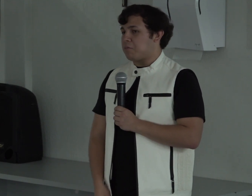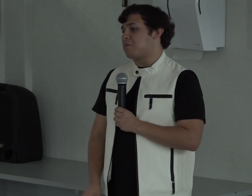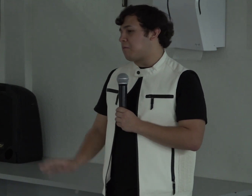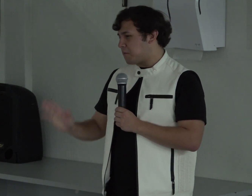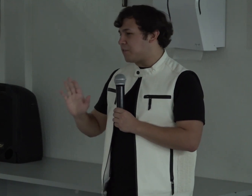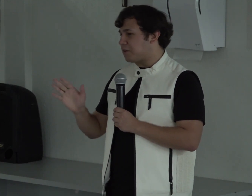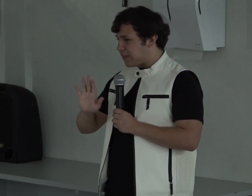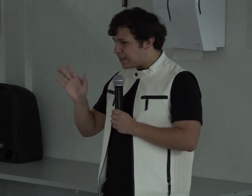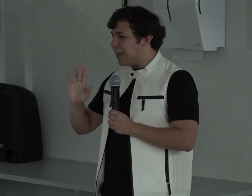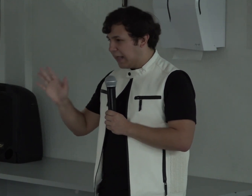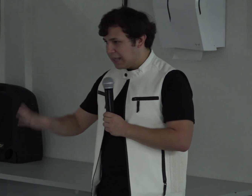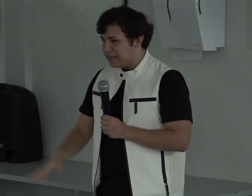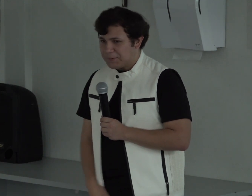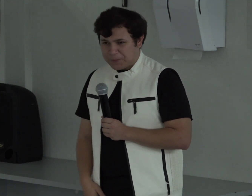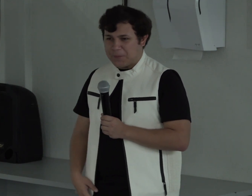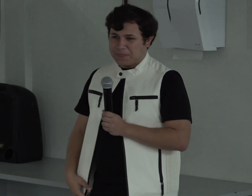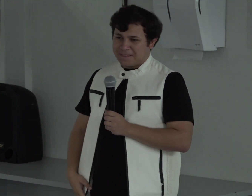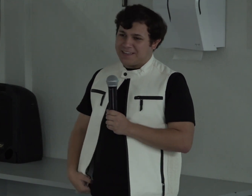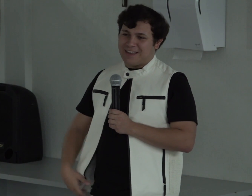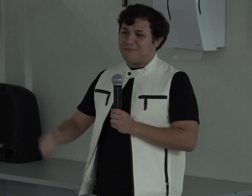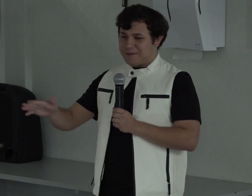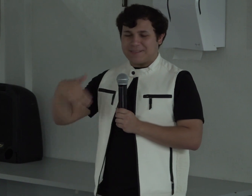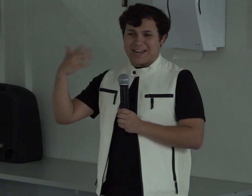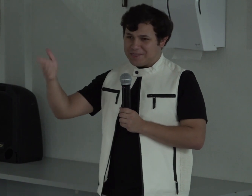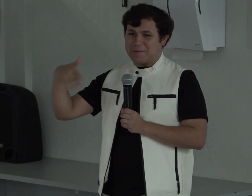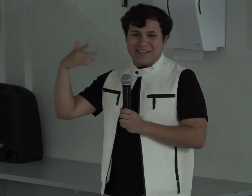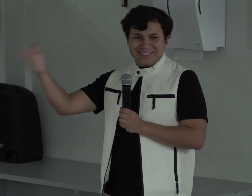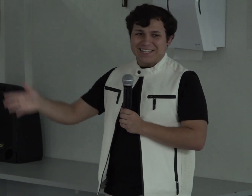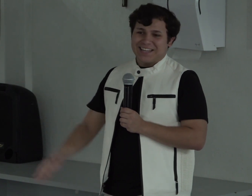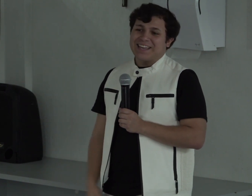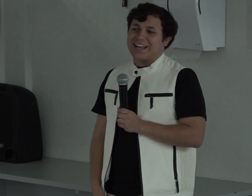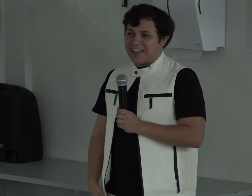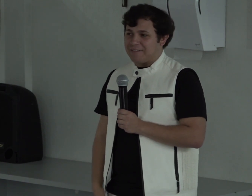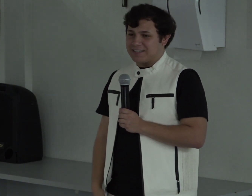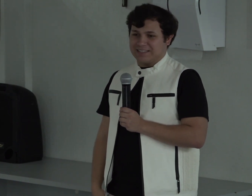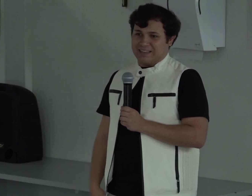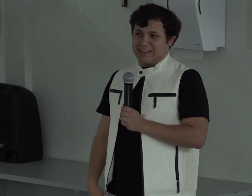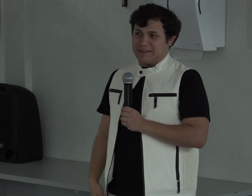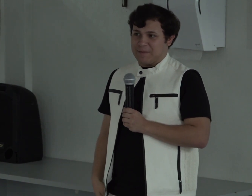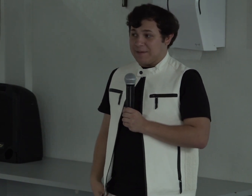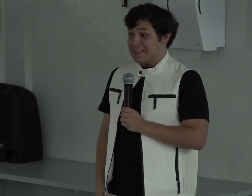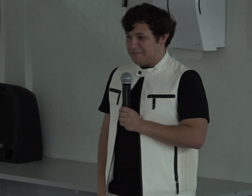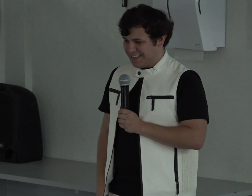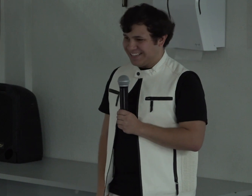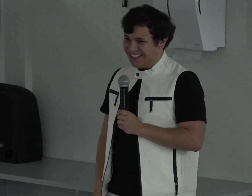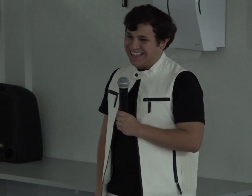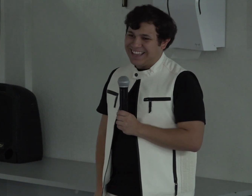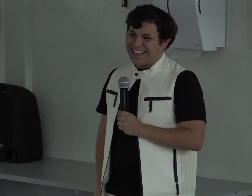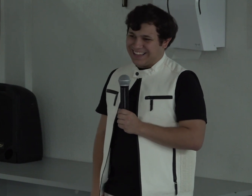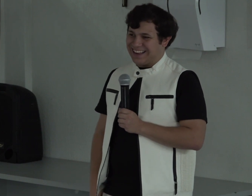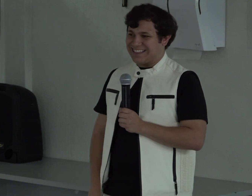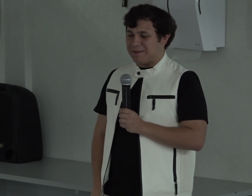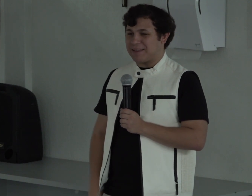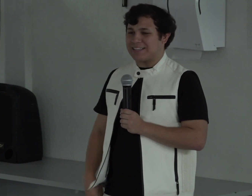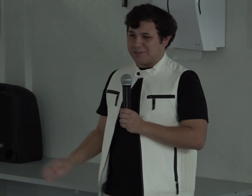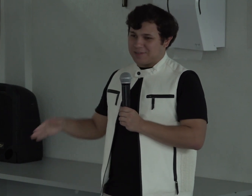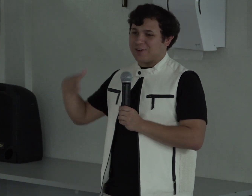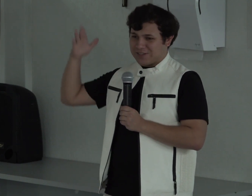vamos viendo qué sale, ¿no? Y ya fui entrando más y cada vez me metía más en la interpretación. Me tocó estar